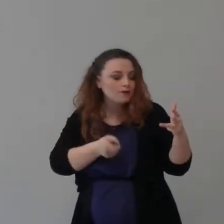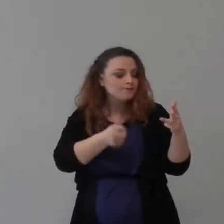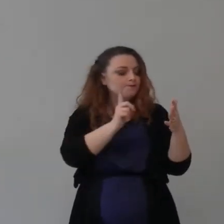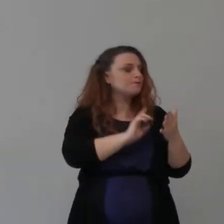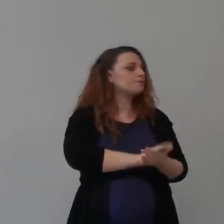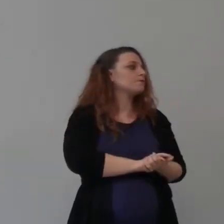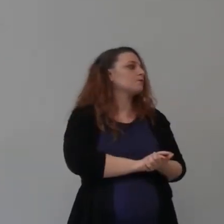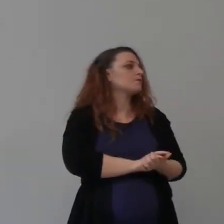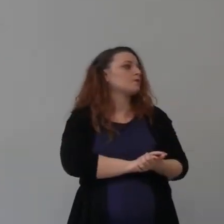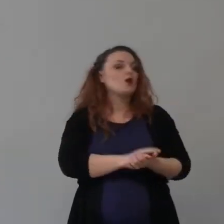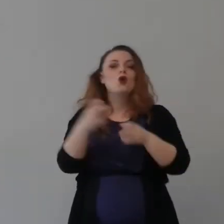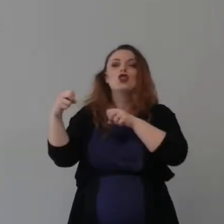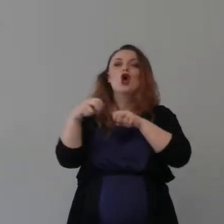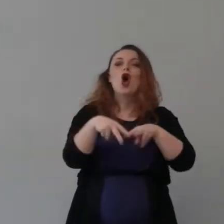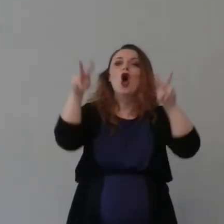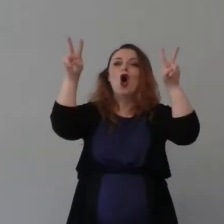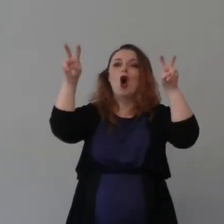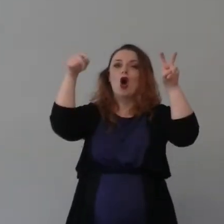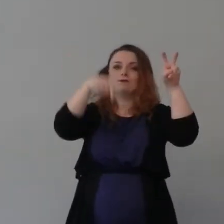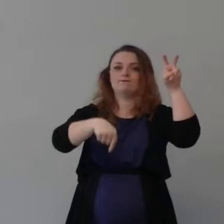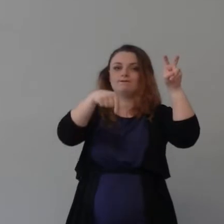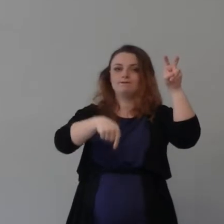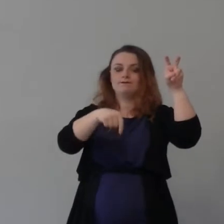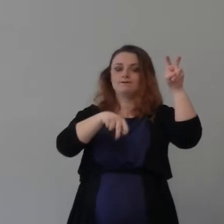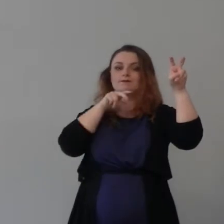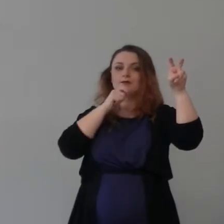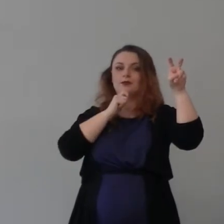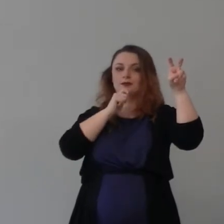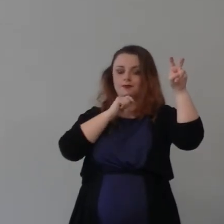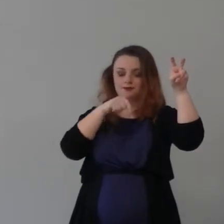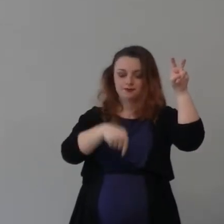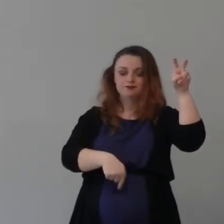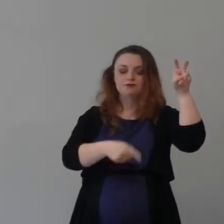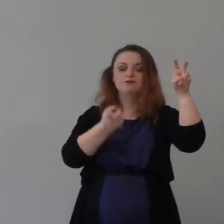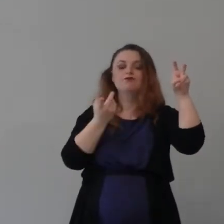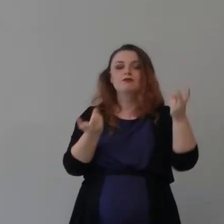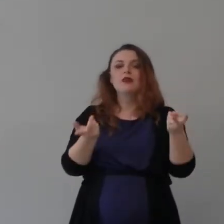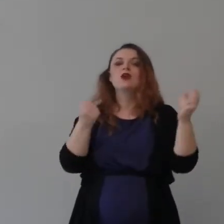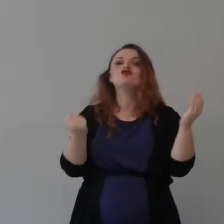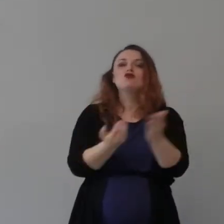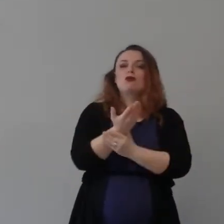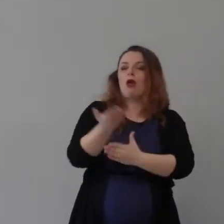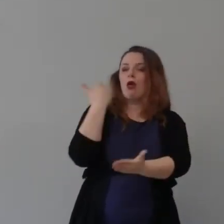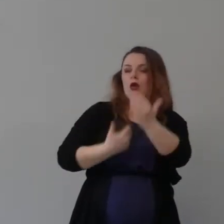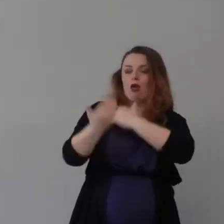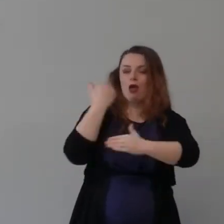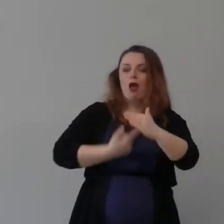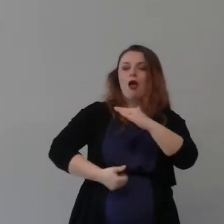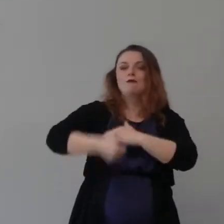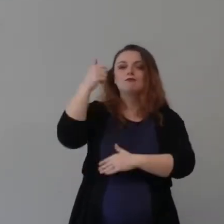corsa di cui parleremo oggi è una corsa che si è svolta una mattina presto,